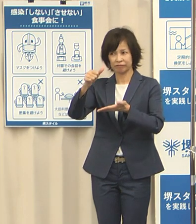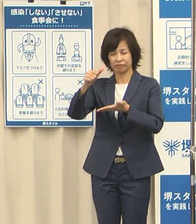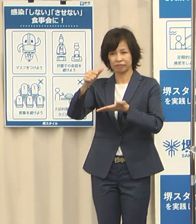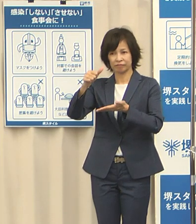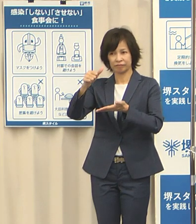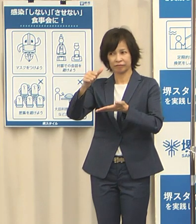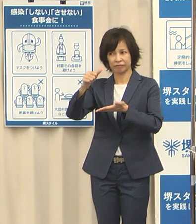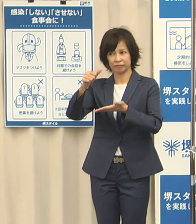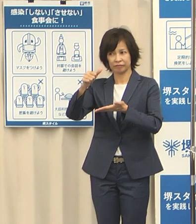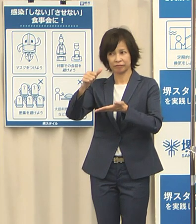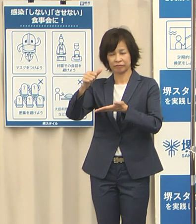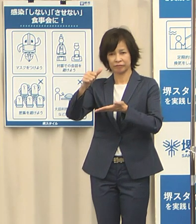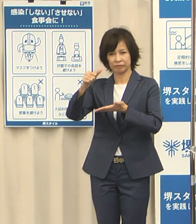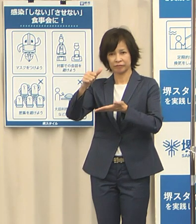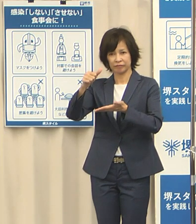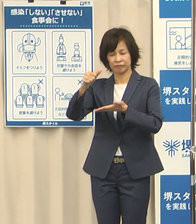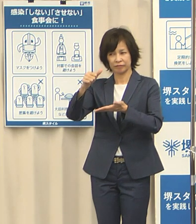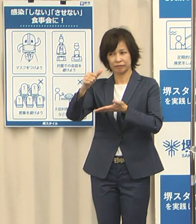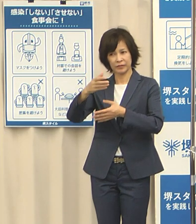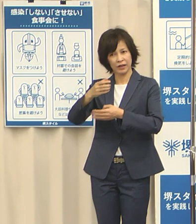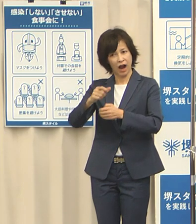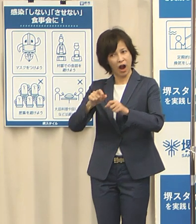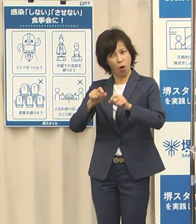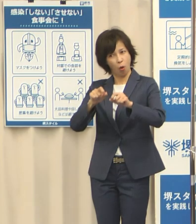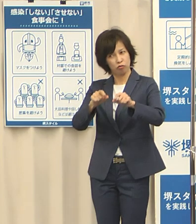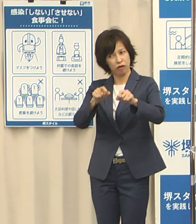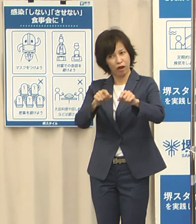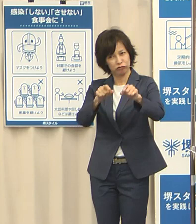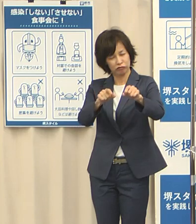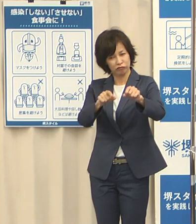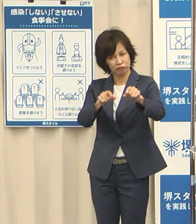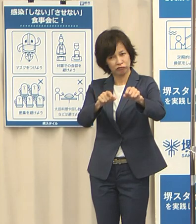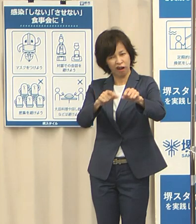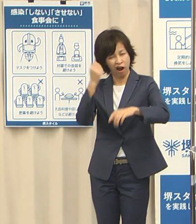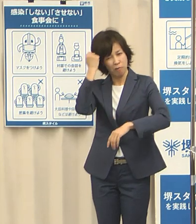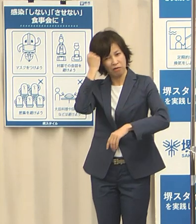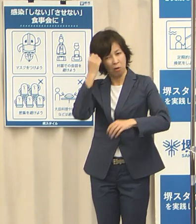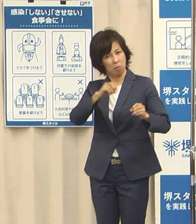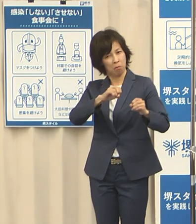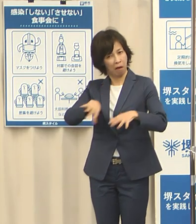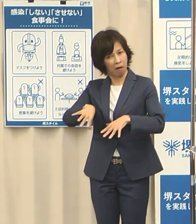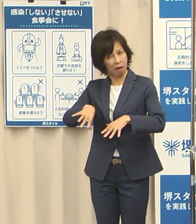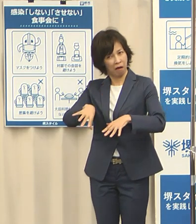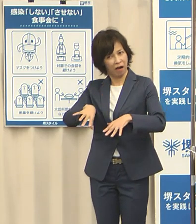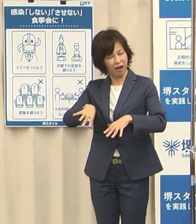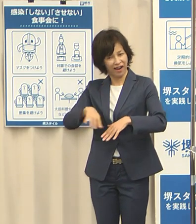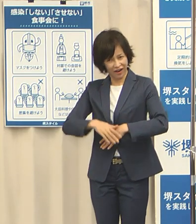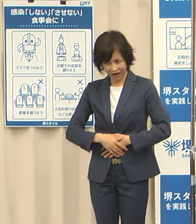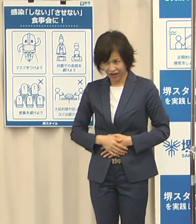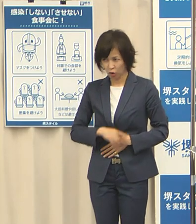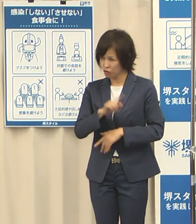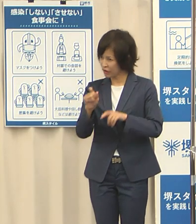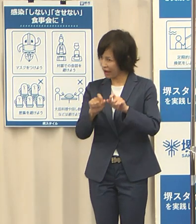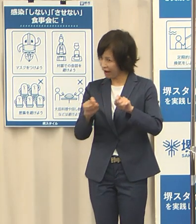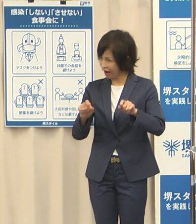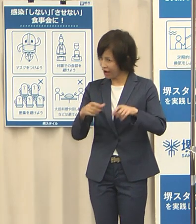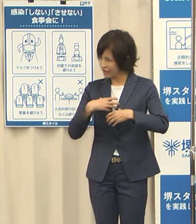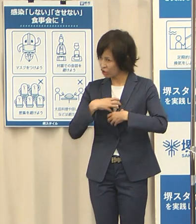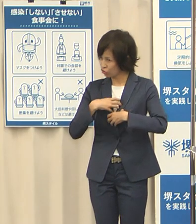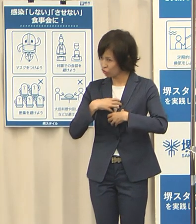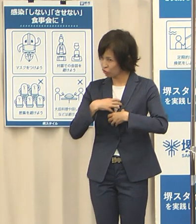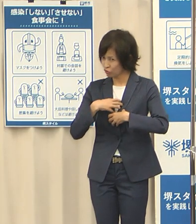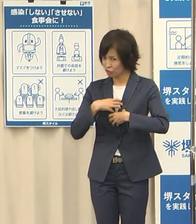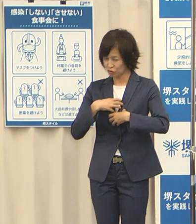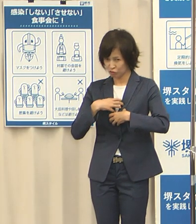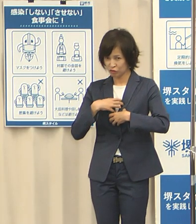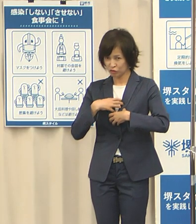実現が遅れちゃうと、もう調整しているうちにだんだん面倒くさくなっちゃってもういいかっていうね、分かりやすく言うとそうなるリスクを非常に